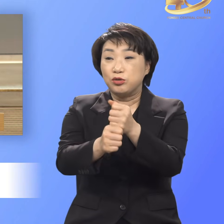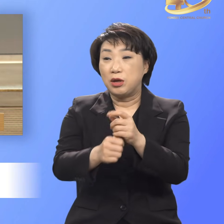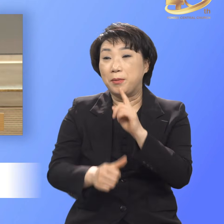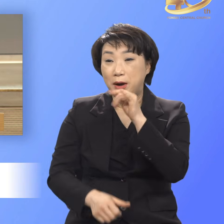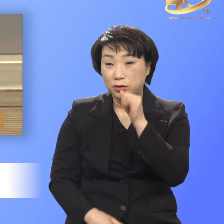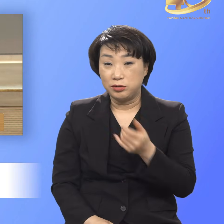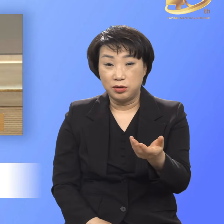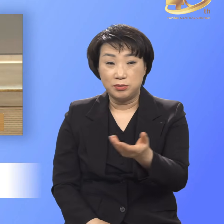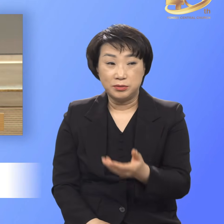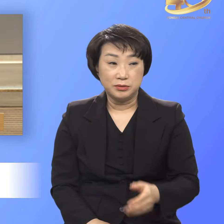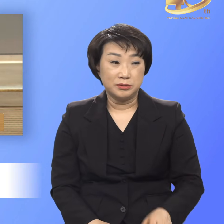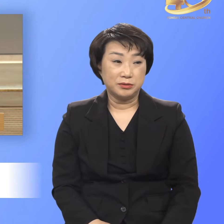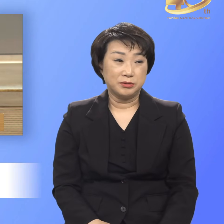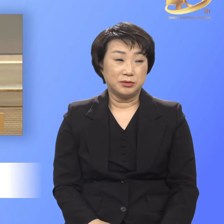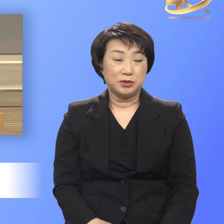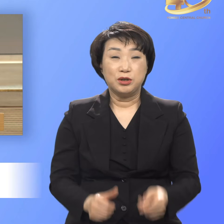그랬다는